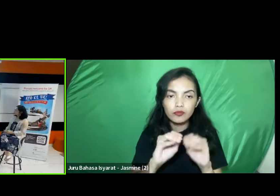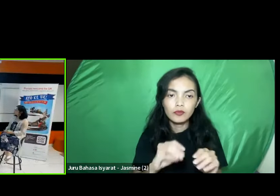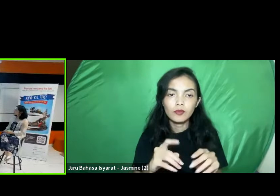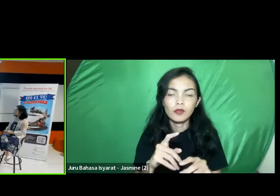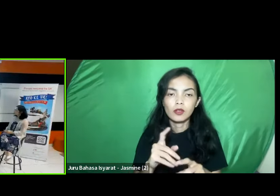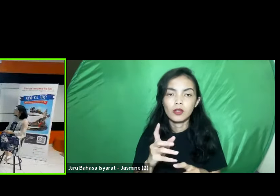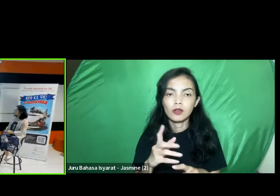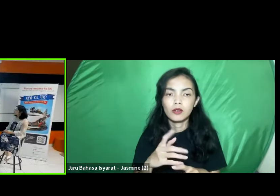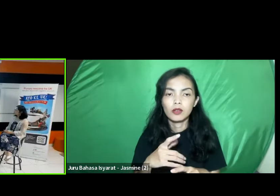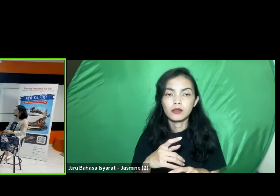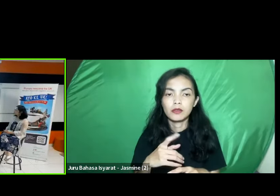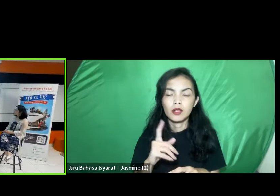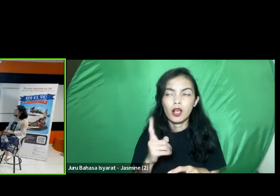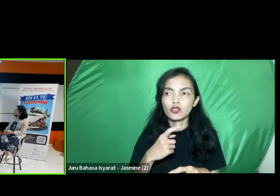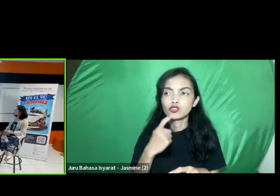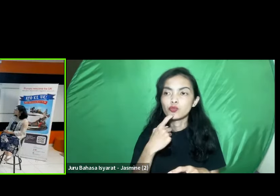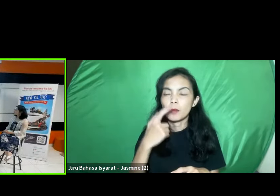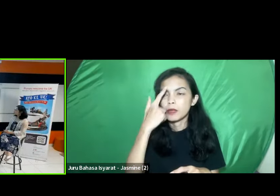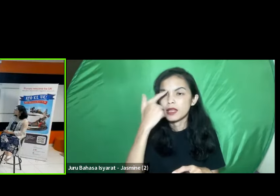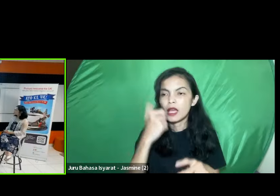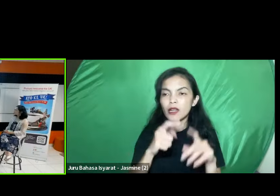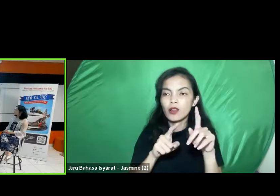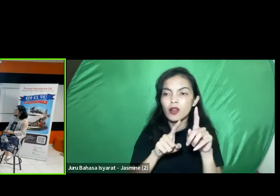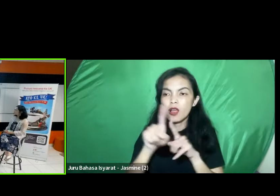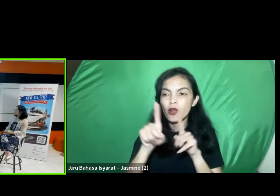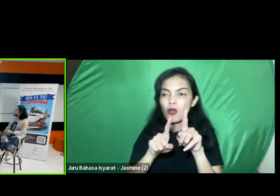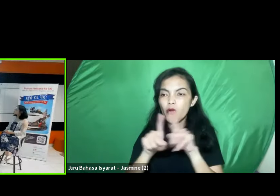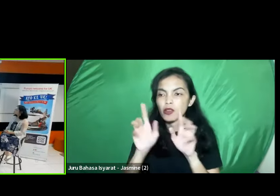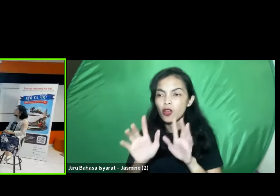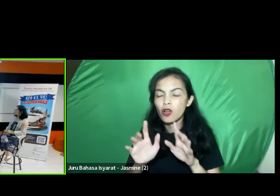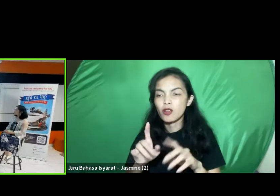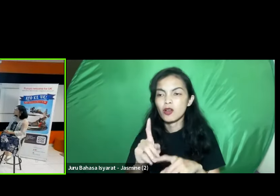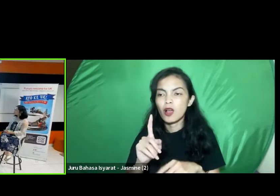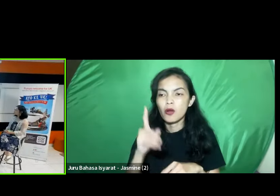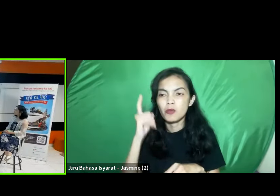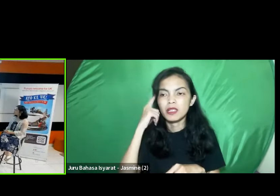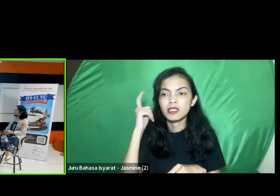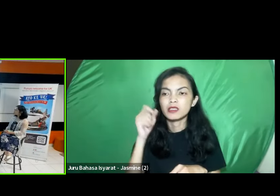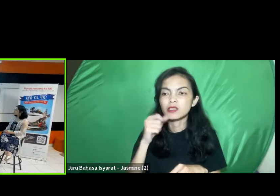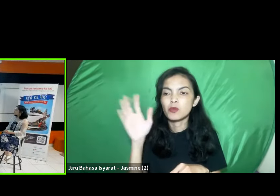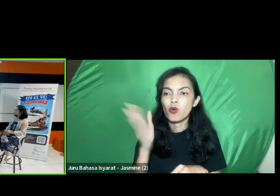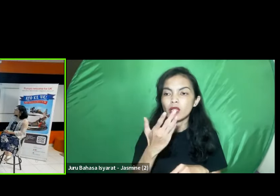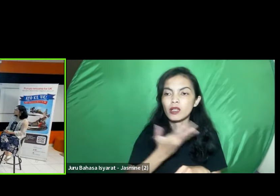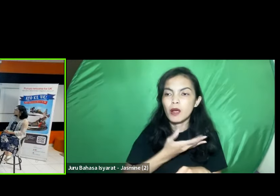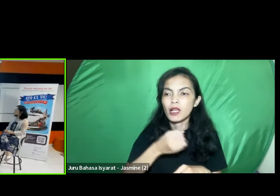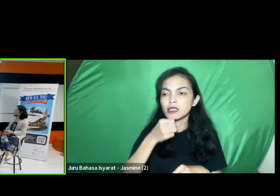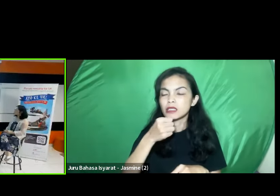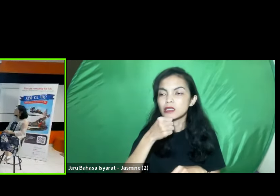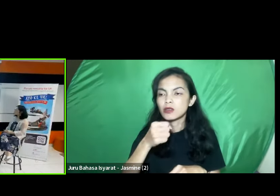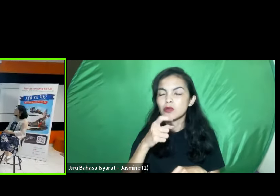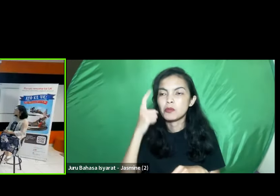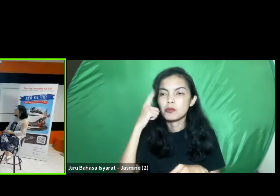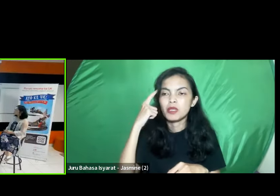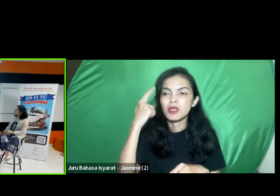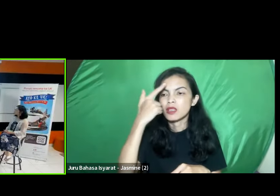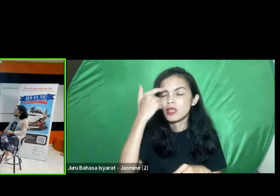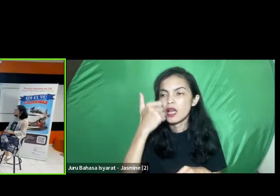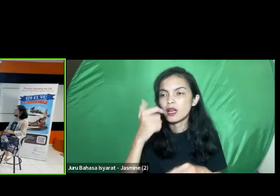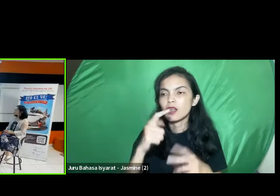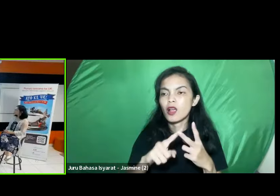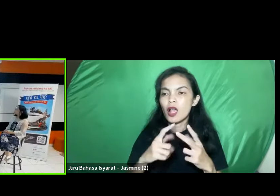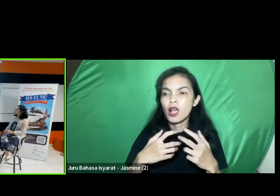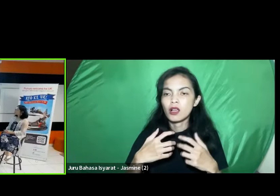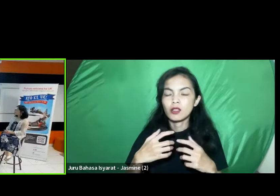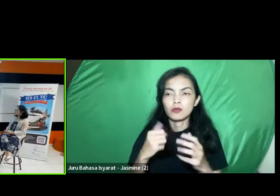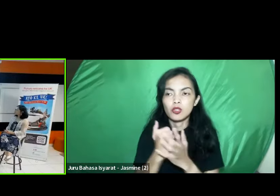doang saya merasa semua yang kerimaing buatvw pas pintar-pintarambis semua Pas punya background yang